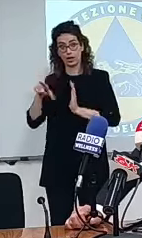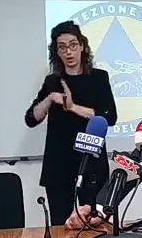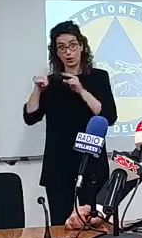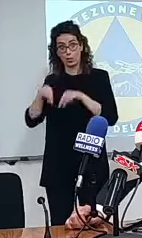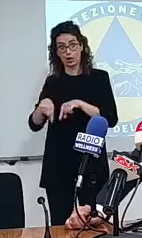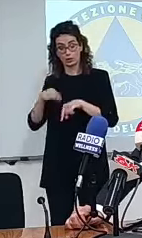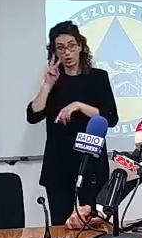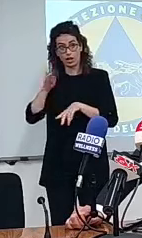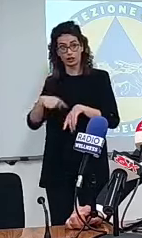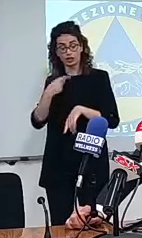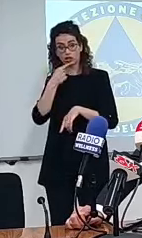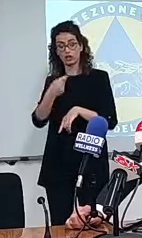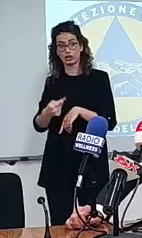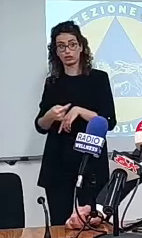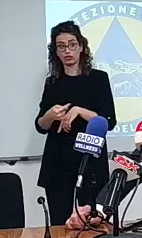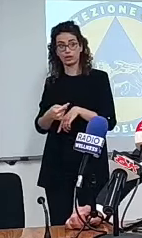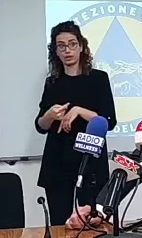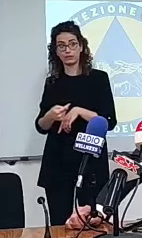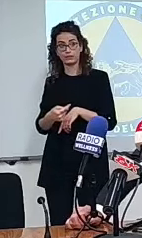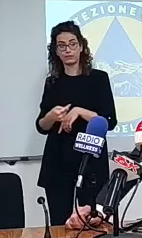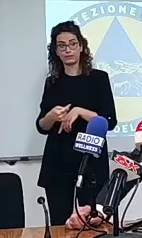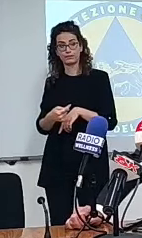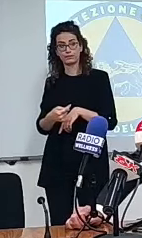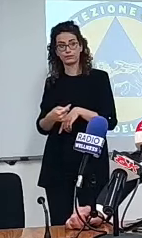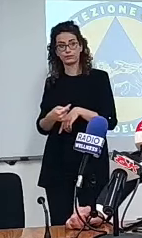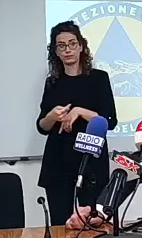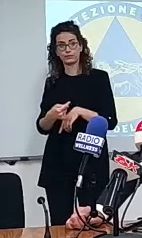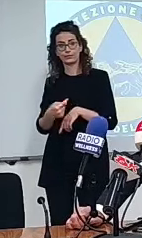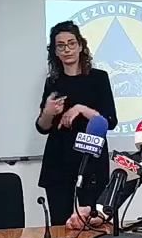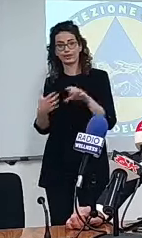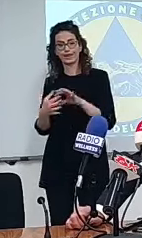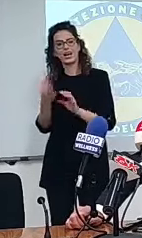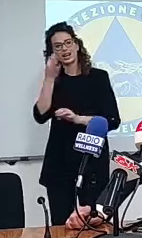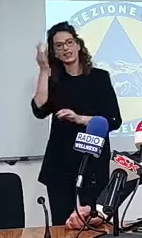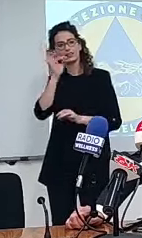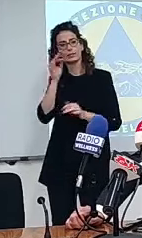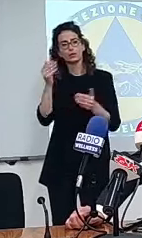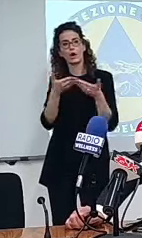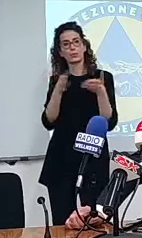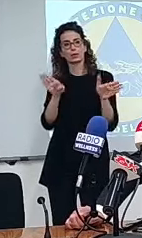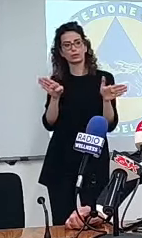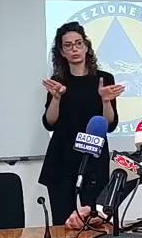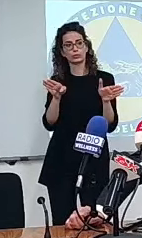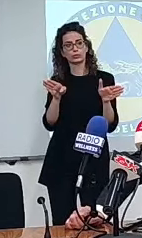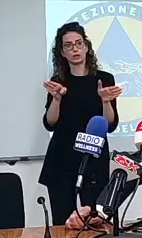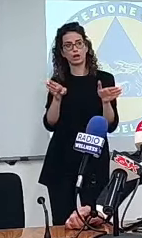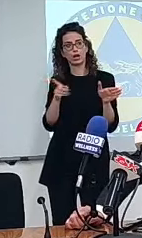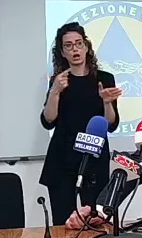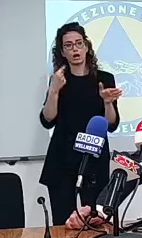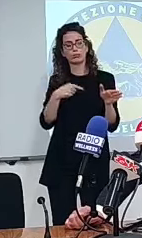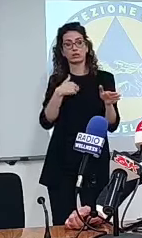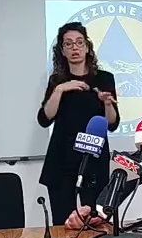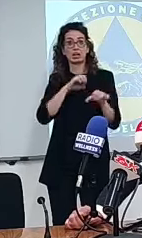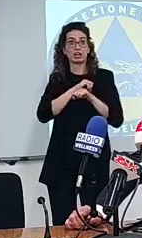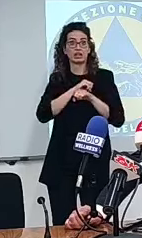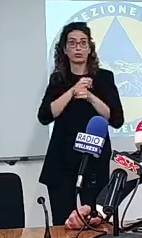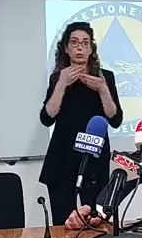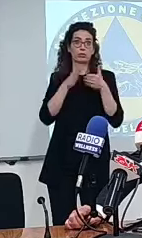decreto, dice... fa riferimento all'apertura, no? Per cui io deduco che